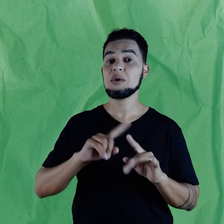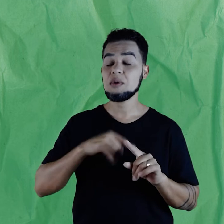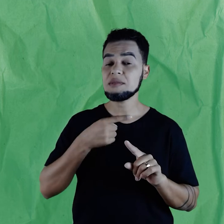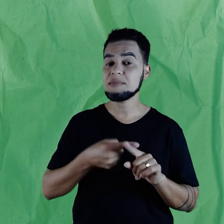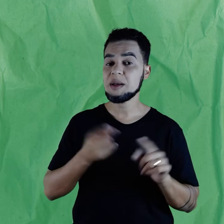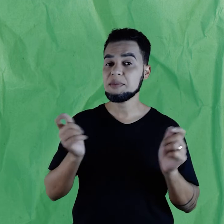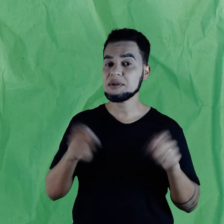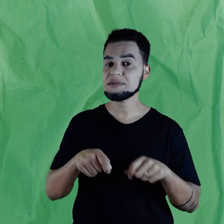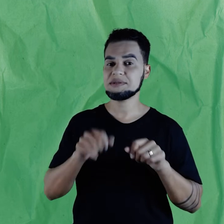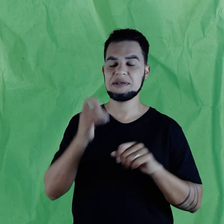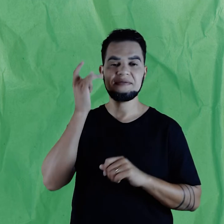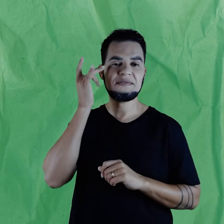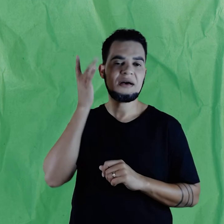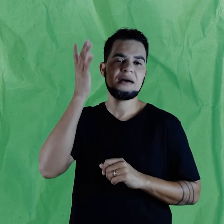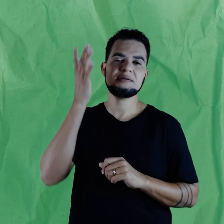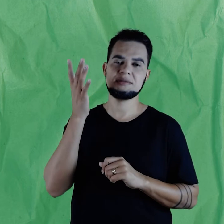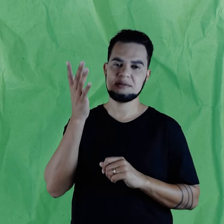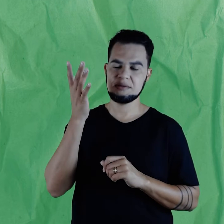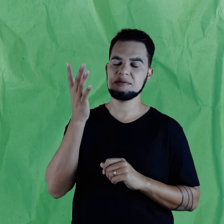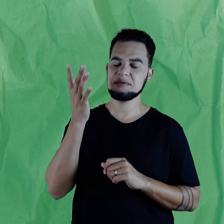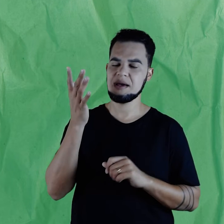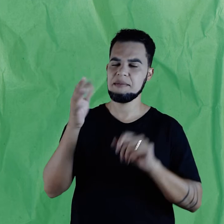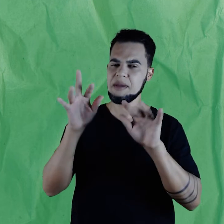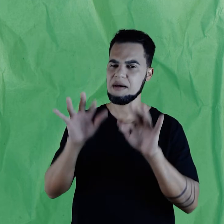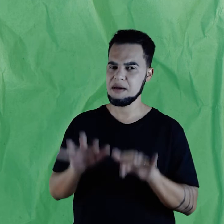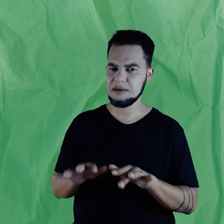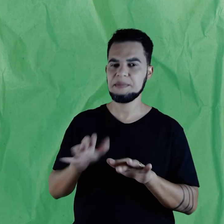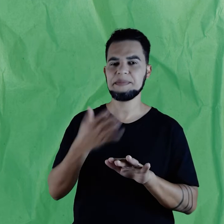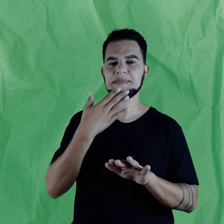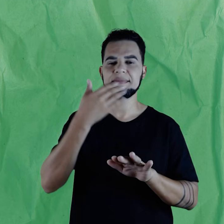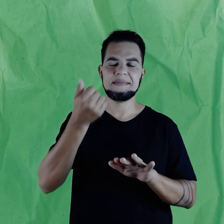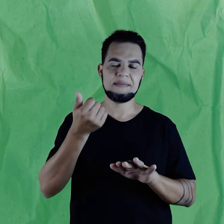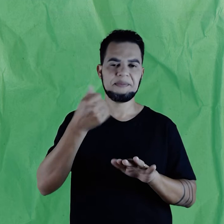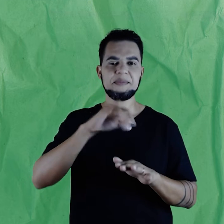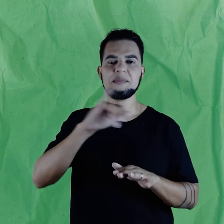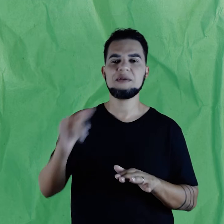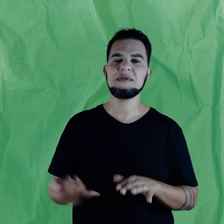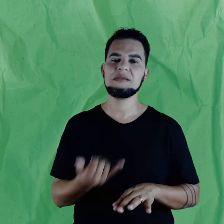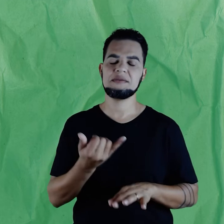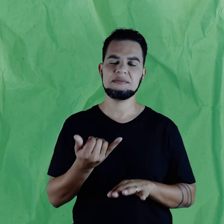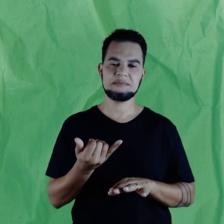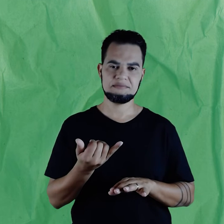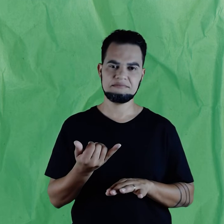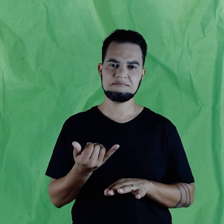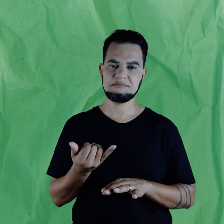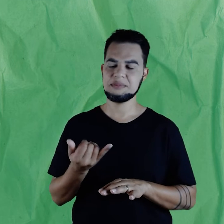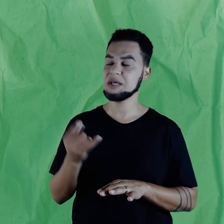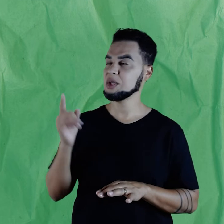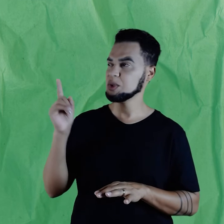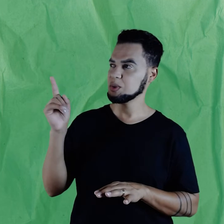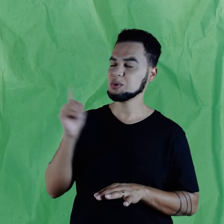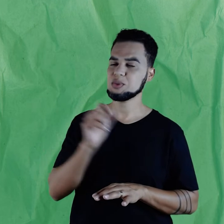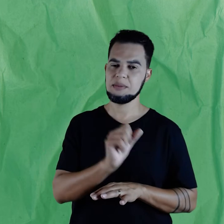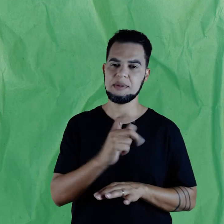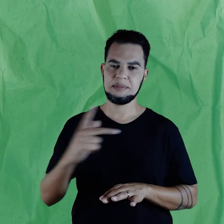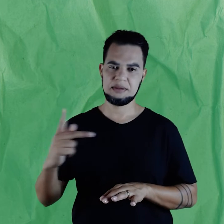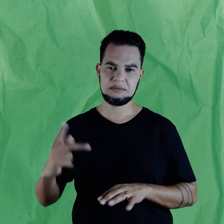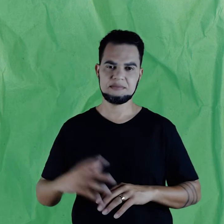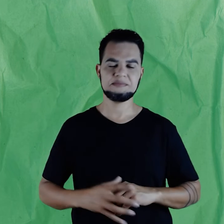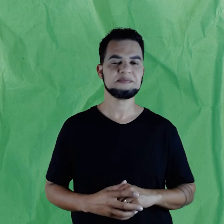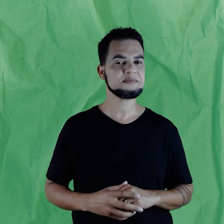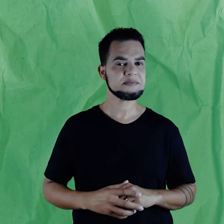puder facilitar na aplicação, melhor ainda para o aproveitamento do nosso